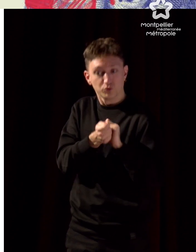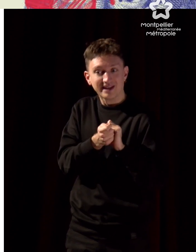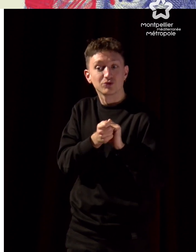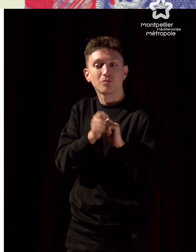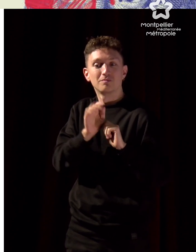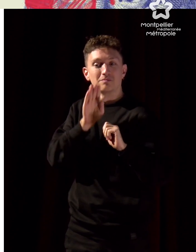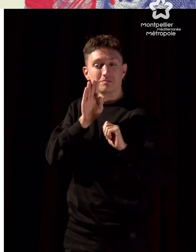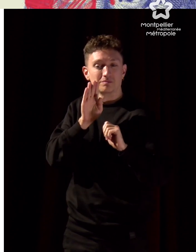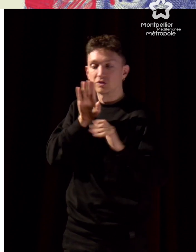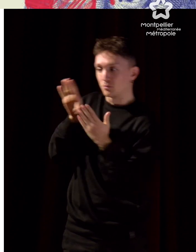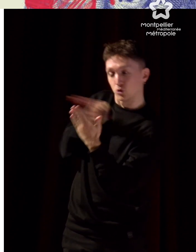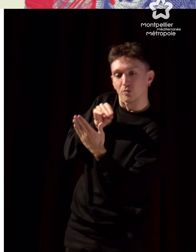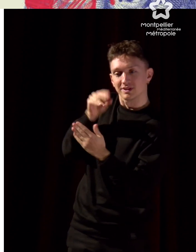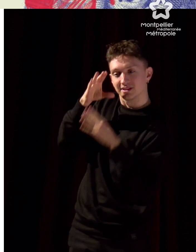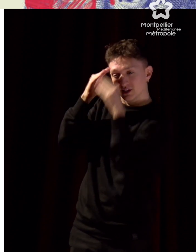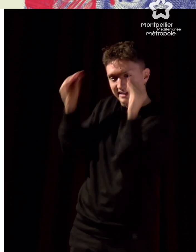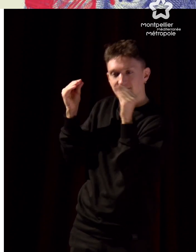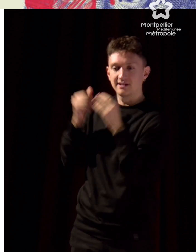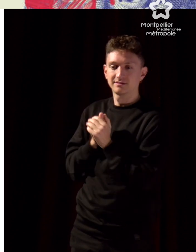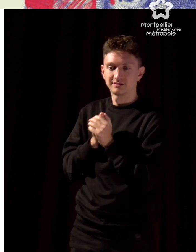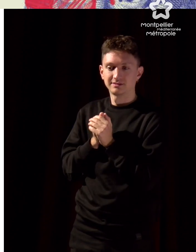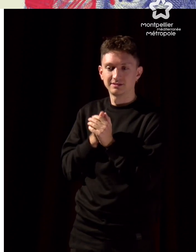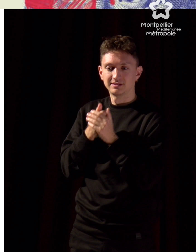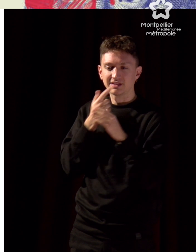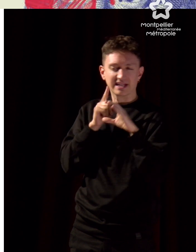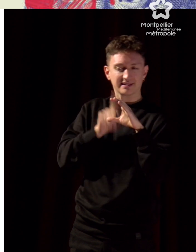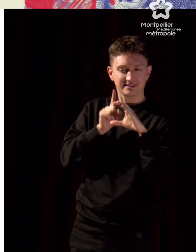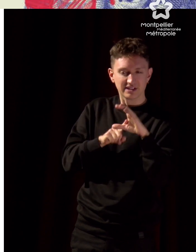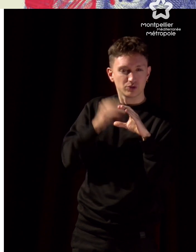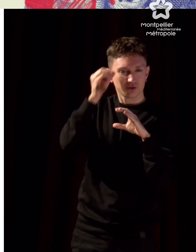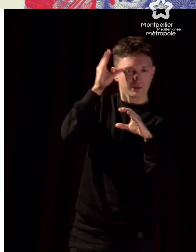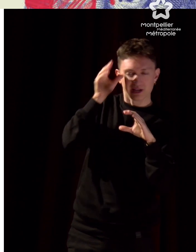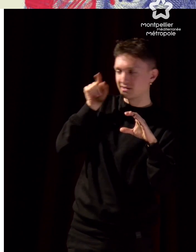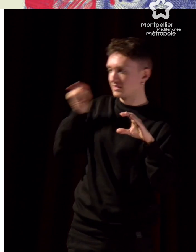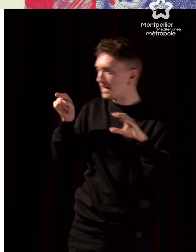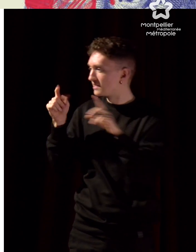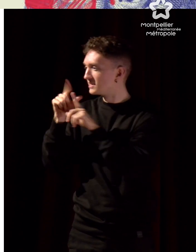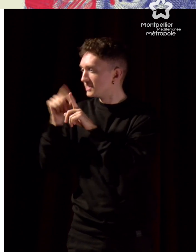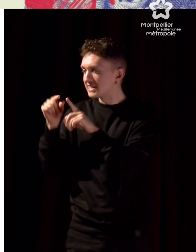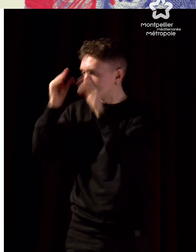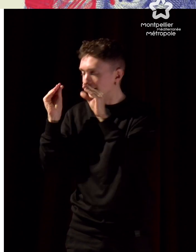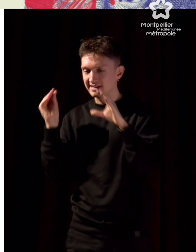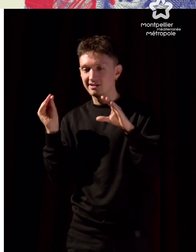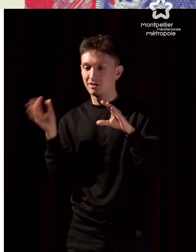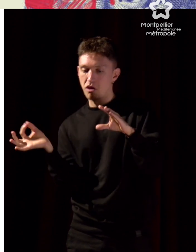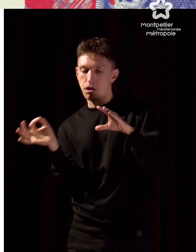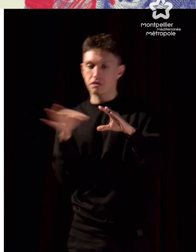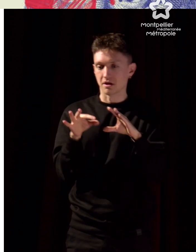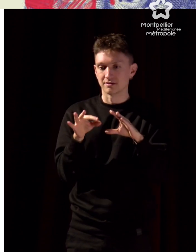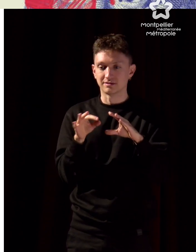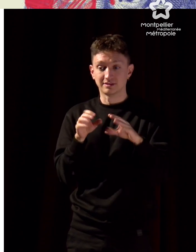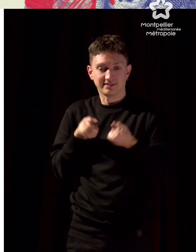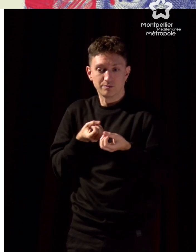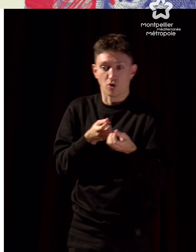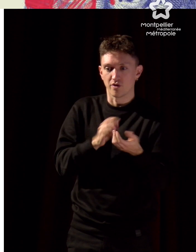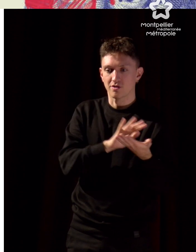il donne une forme au gène, la même forme que celle que portait Néandertal. Et donc, il l'a fait dernièrement avec des